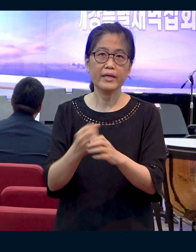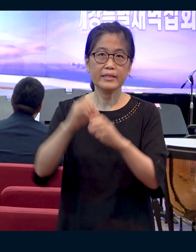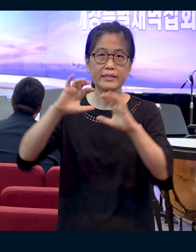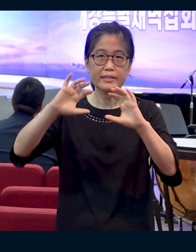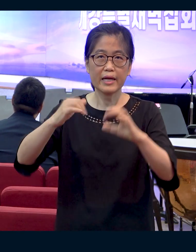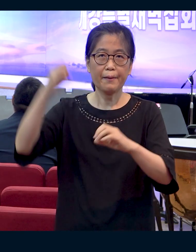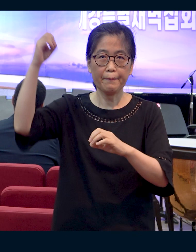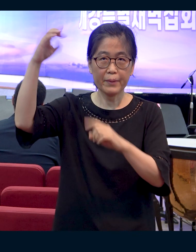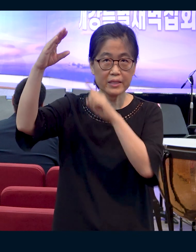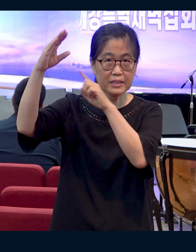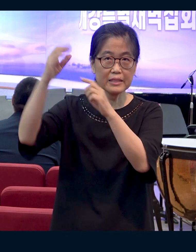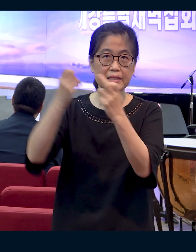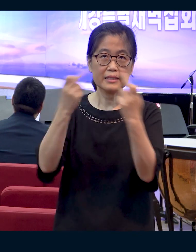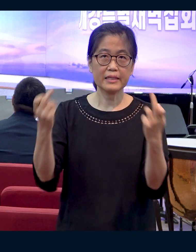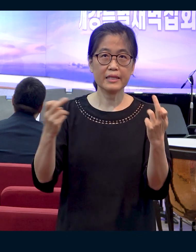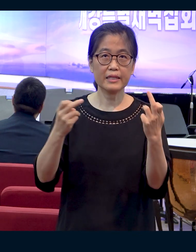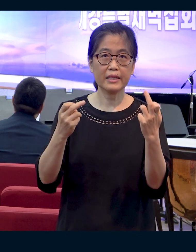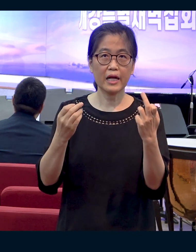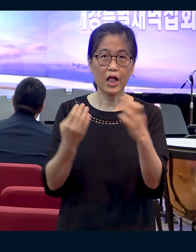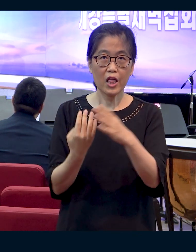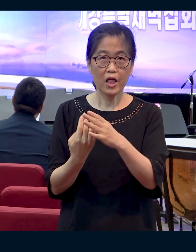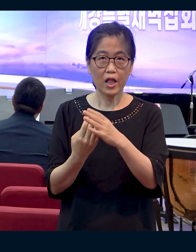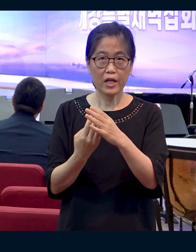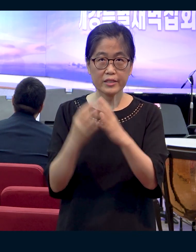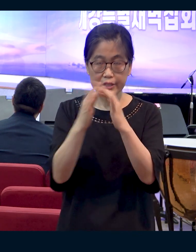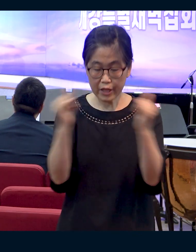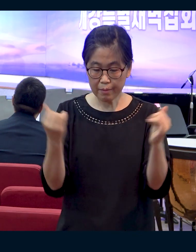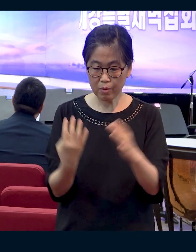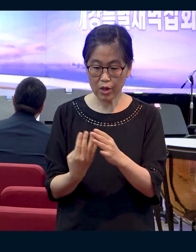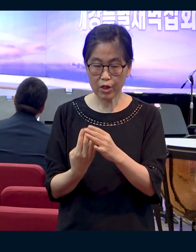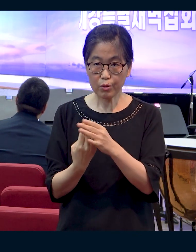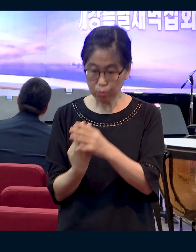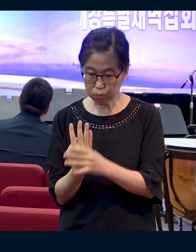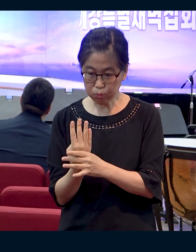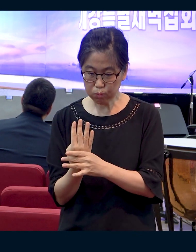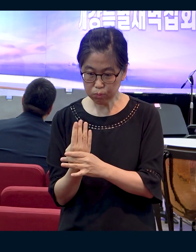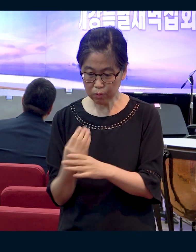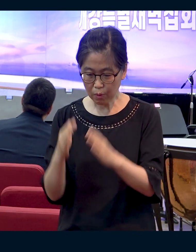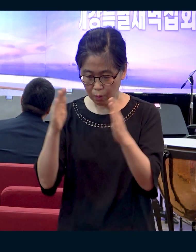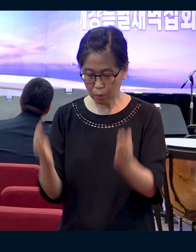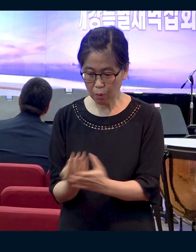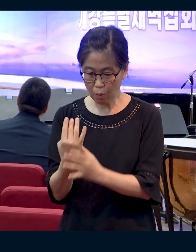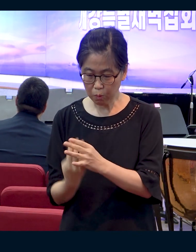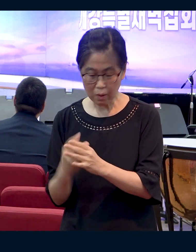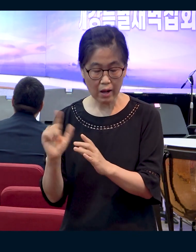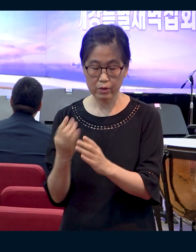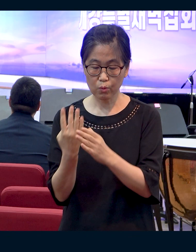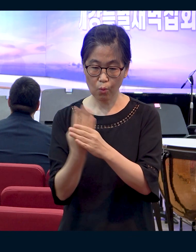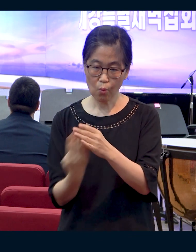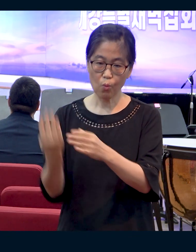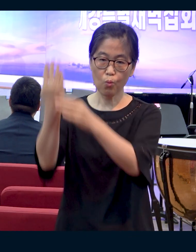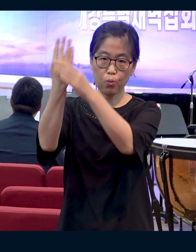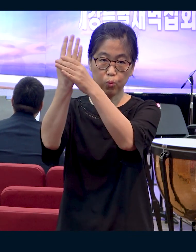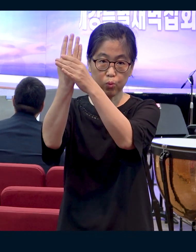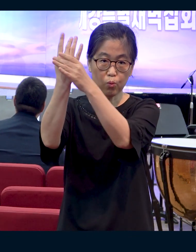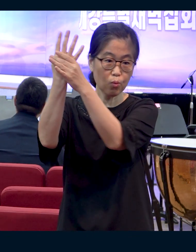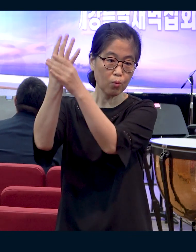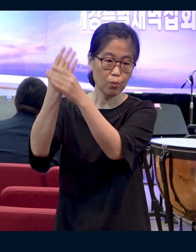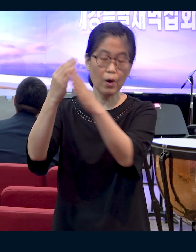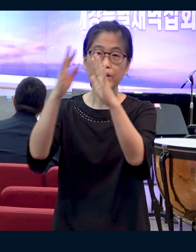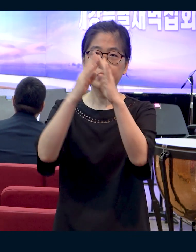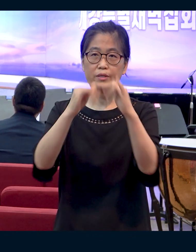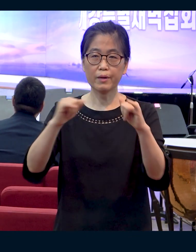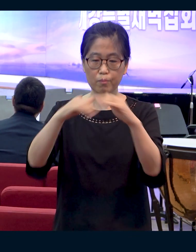동네가 숨겨지지 못할 것이요, 사람이 등불을 켜서 말 아래 두지 아니하고 등경 위에 두나니 이러므로 집안 모든